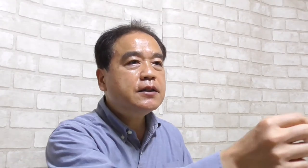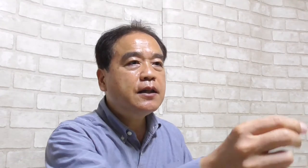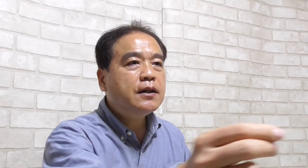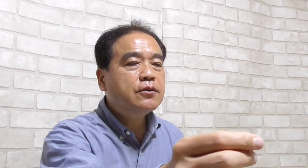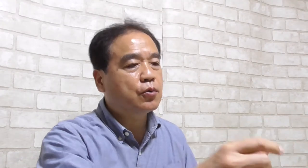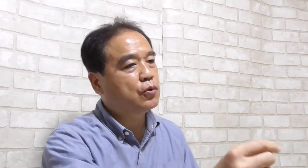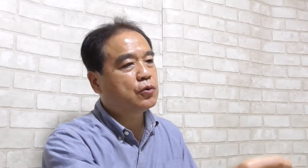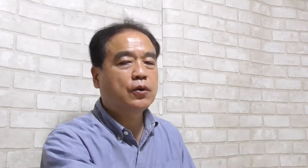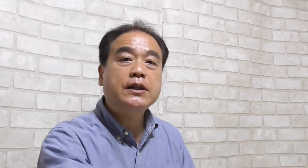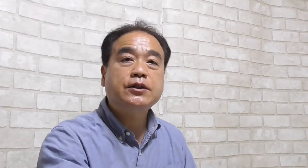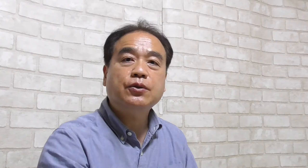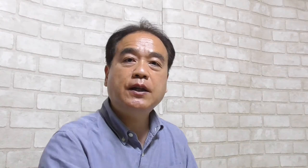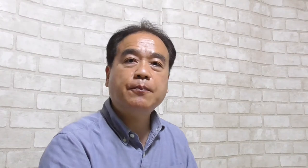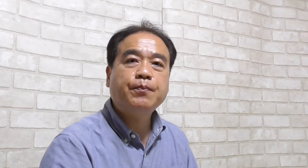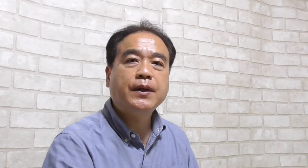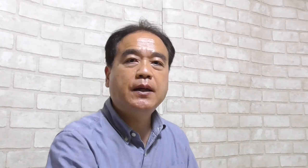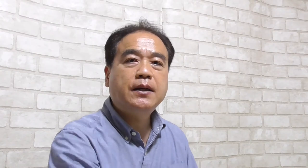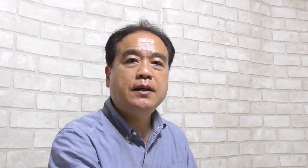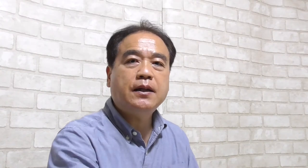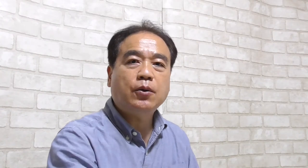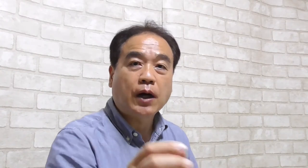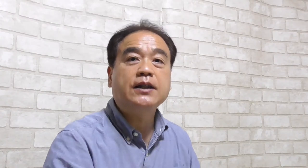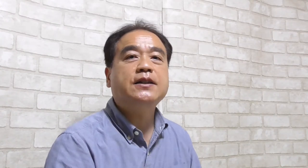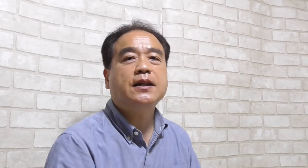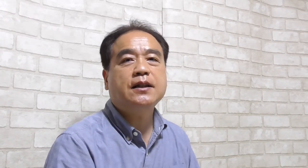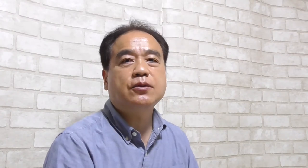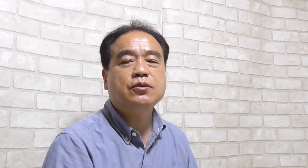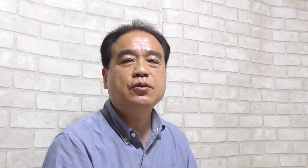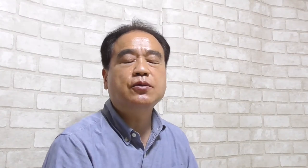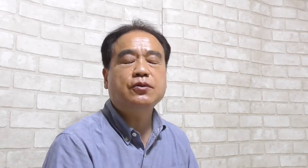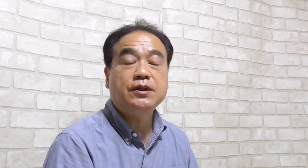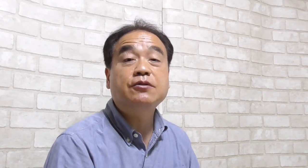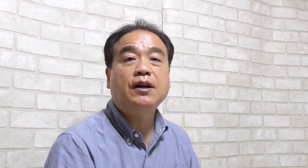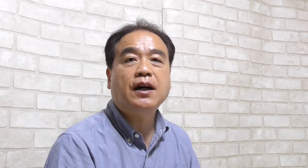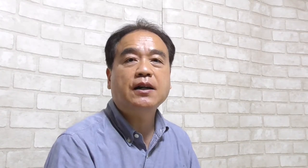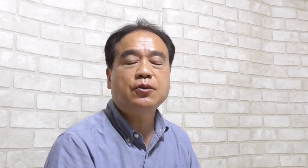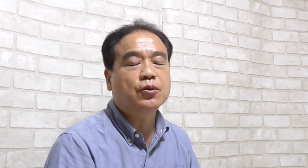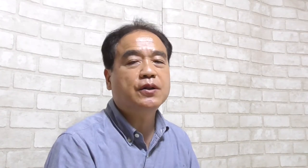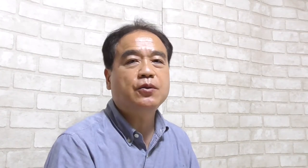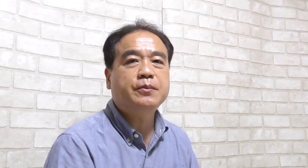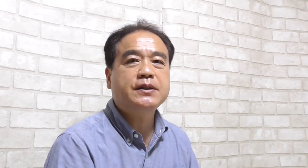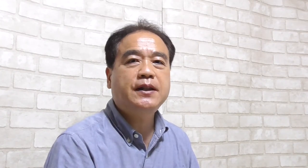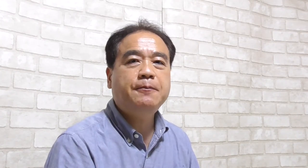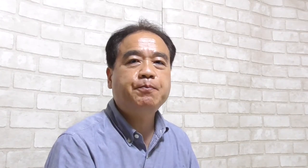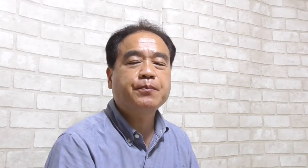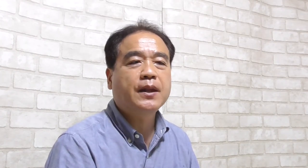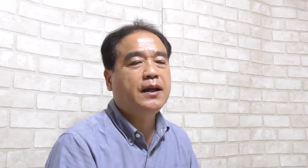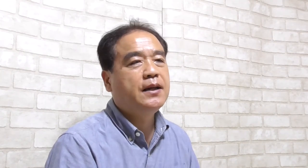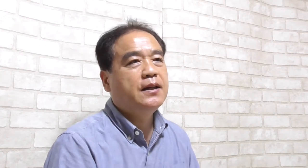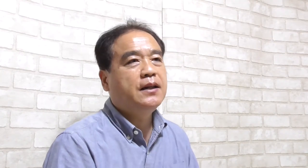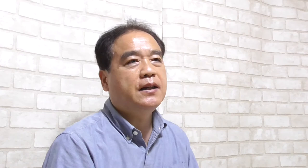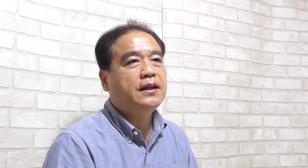サラサラサラっとこうこの歌詞をね、お書きになったというそういう逸話が残っておりますね。